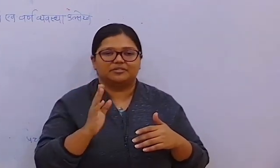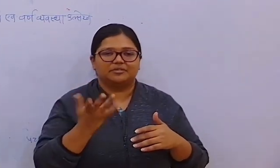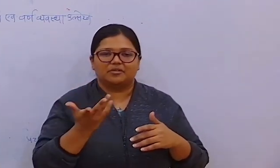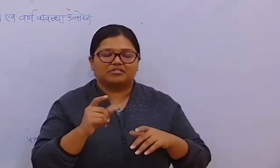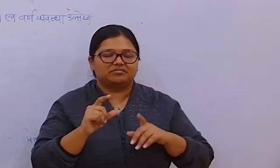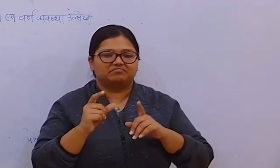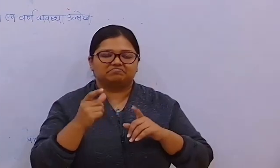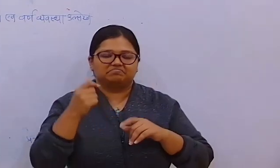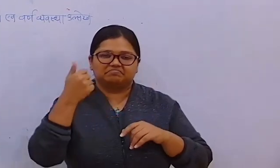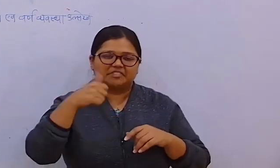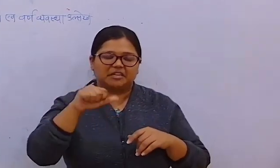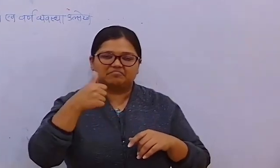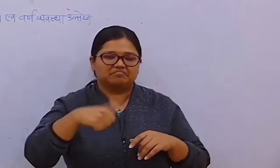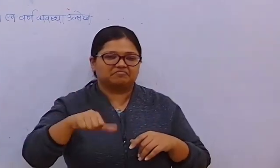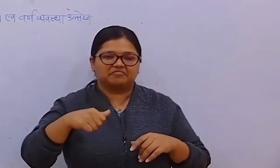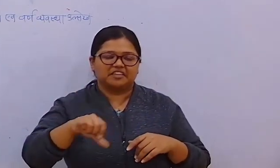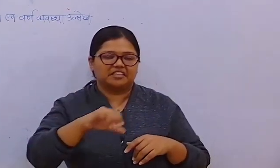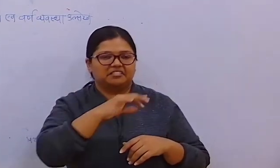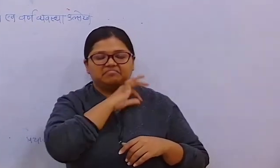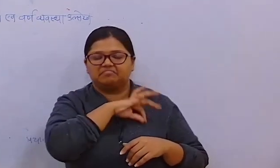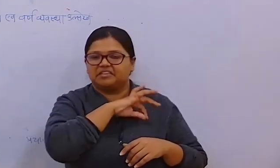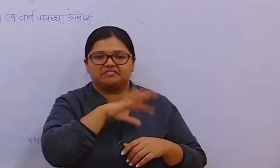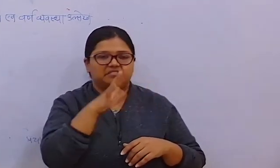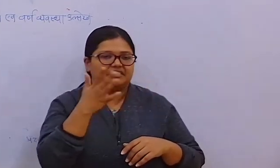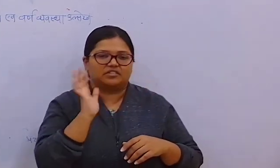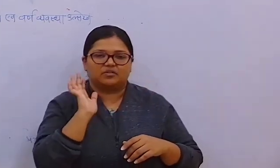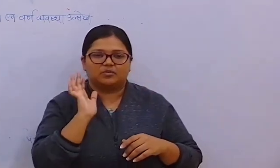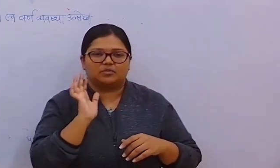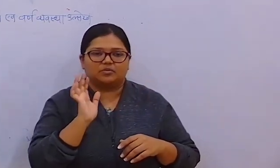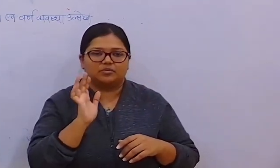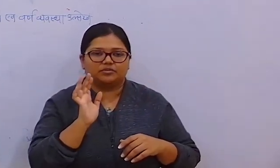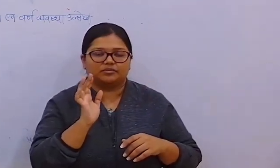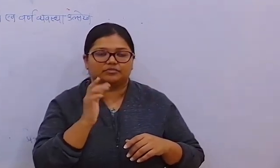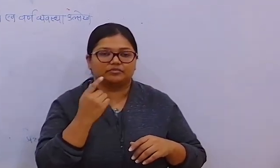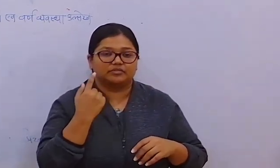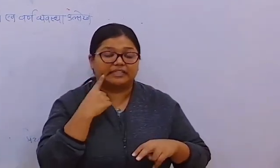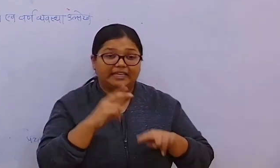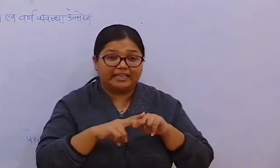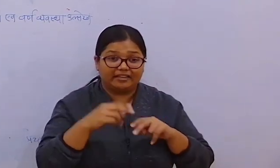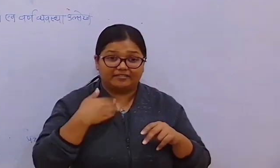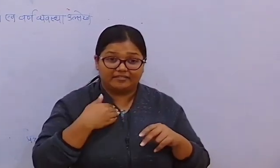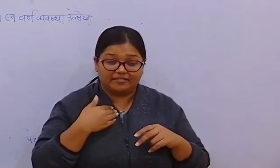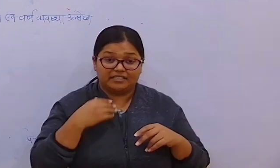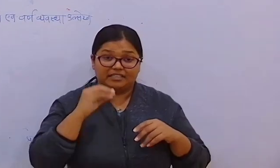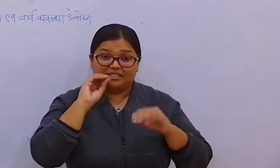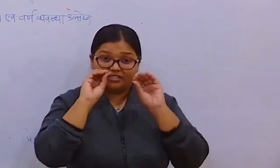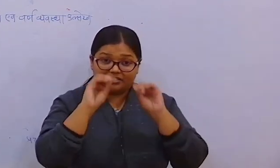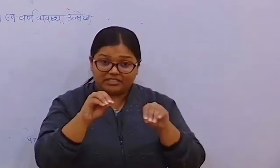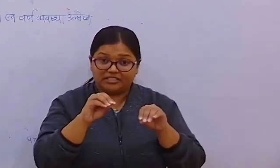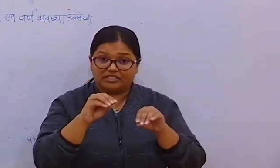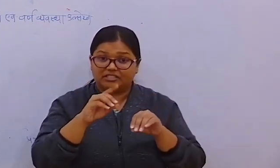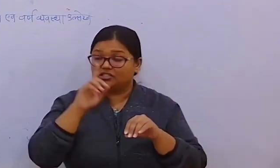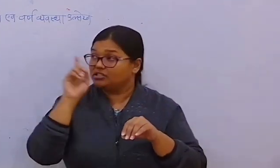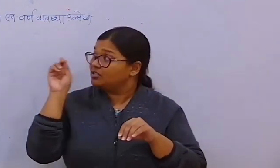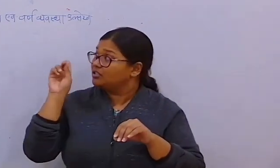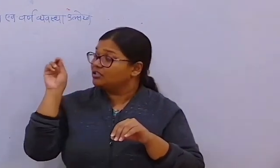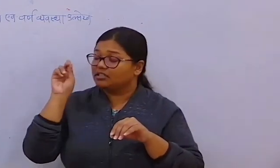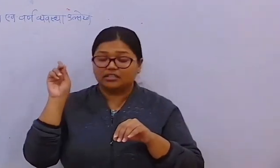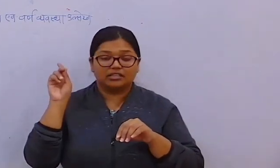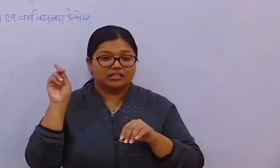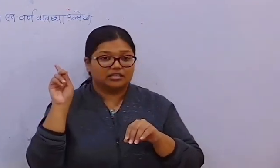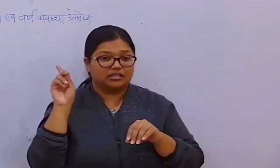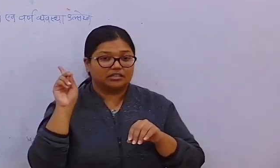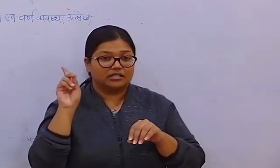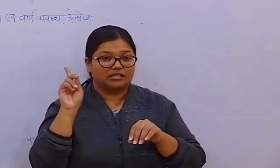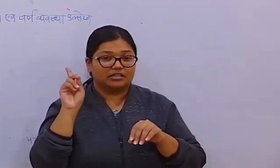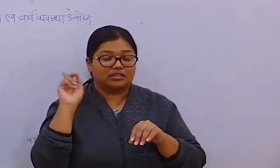हैं, ठीक है। तो इस चीज़ को ध्यान में रखो, आप सिर्फ इस चीज़ के लिए पढ़ाई मत करो स्कूल कॉलेज की कि हमको ग्रेजुएट होना